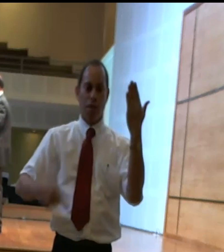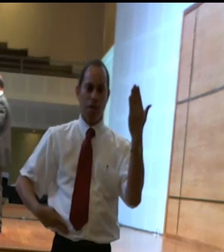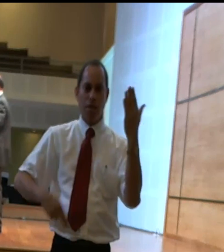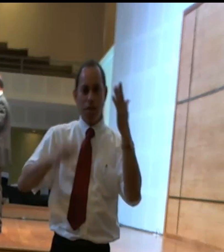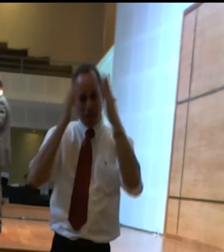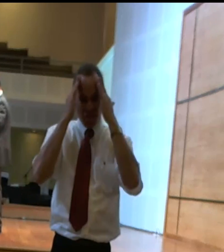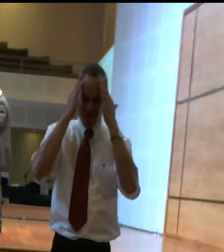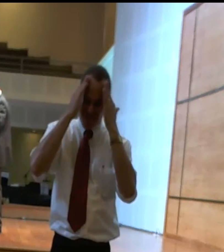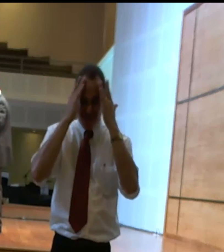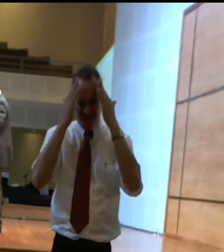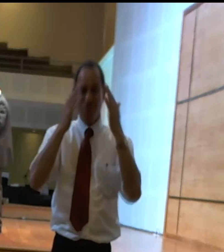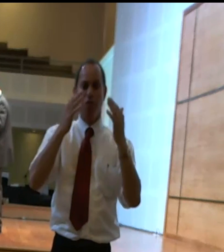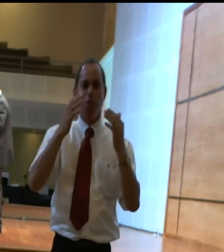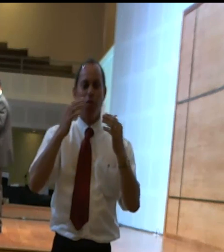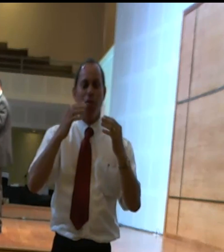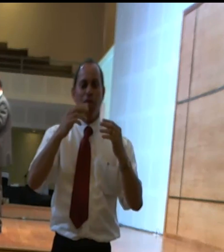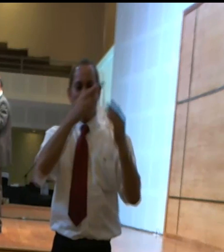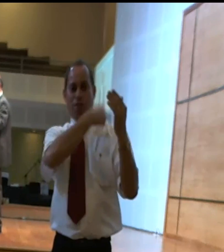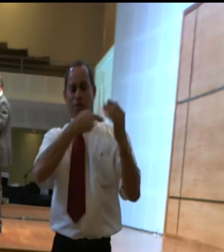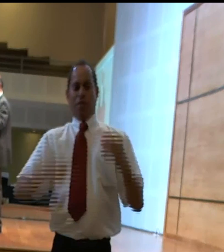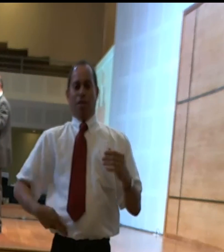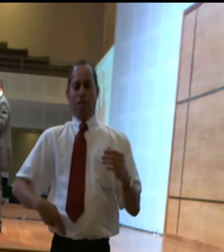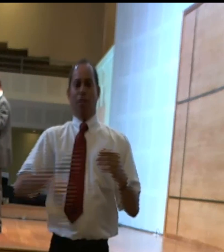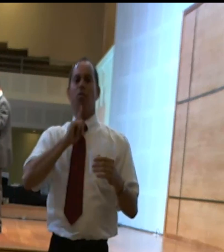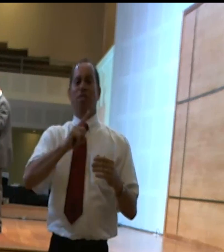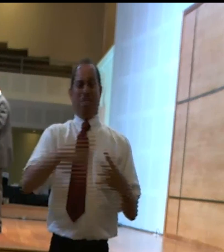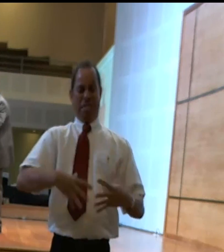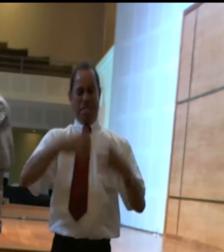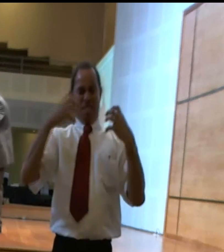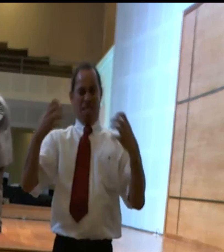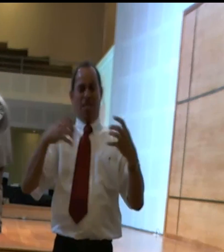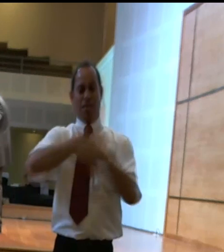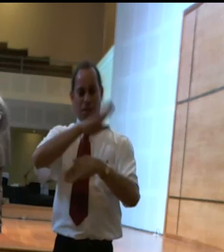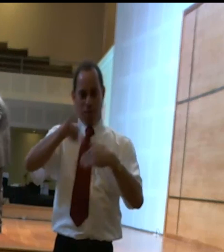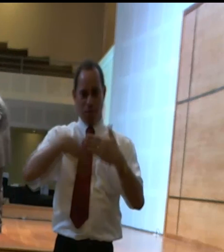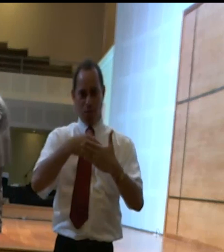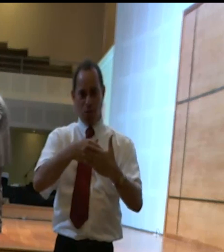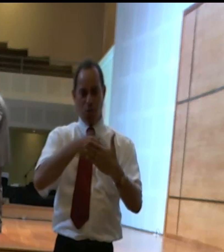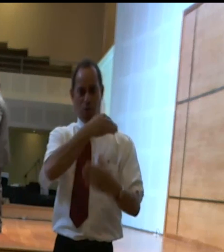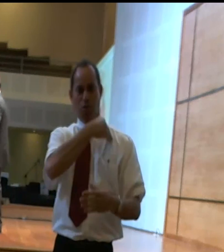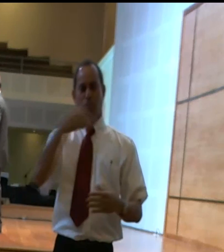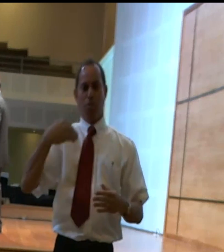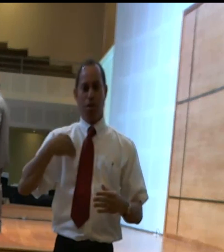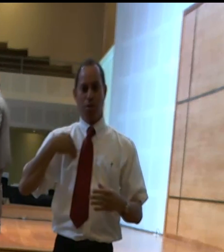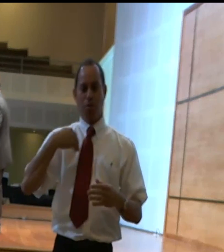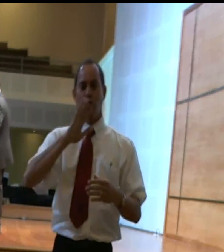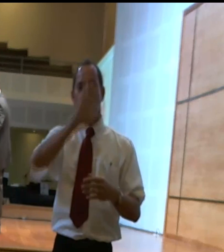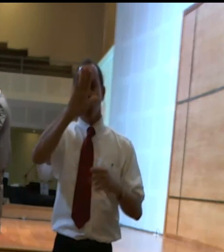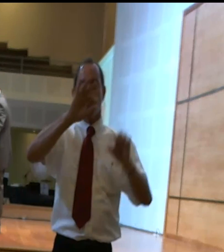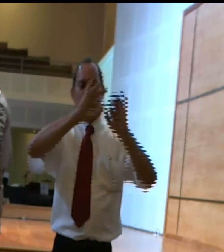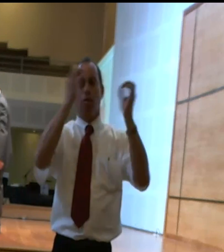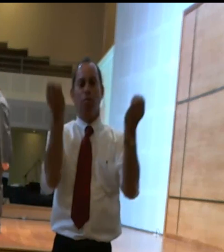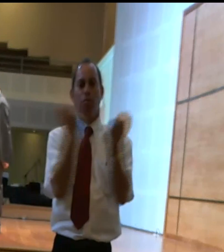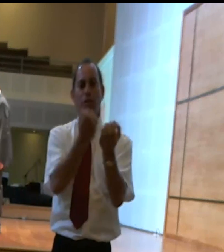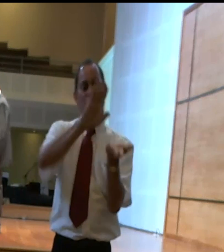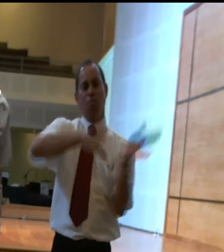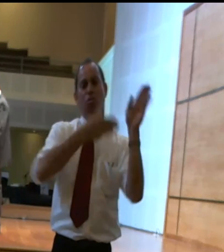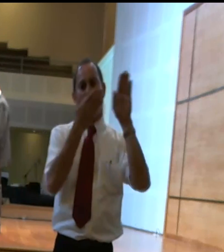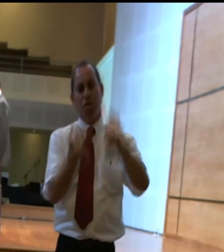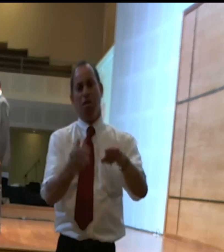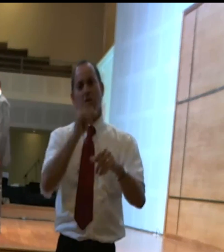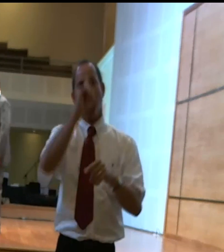decirle, majestad, que este es un sueño terrible. Todos los miembros de su familia morirán uno detrás del